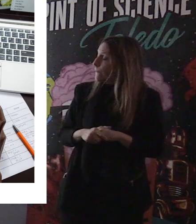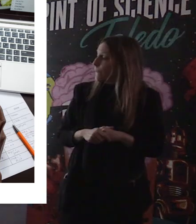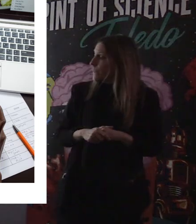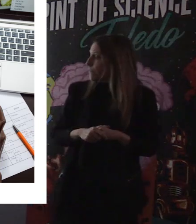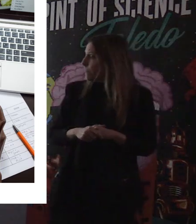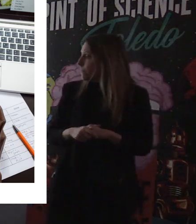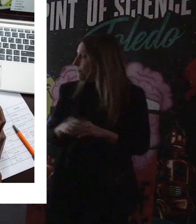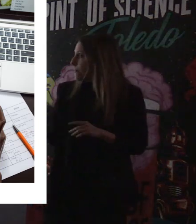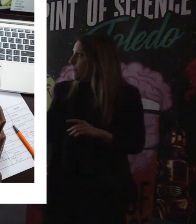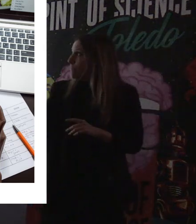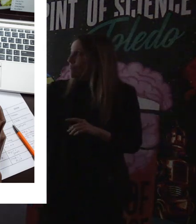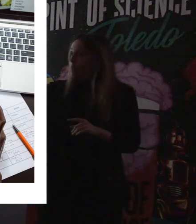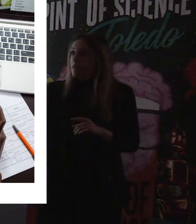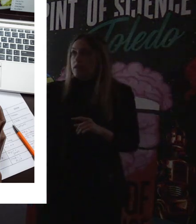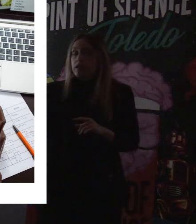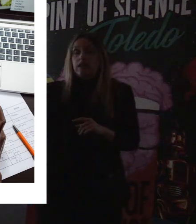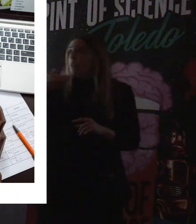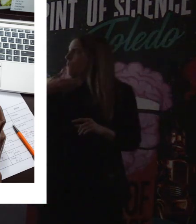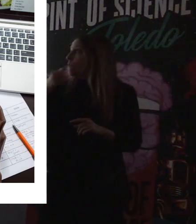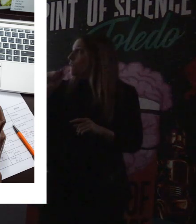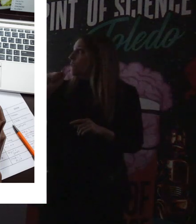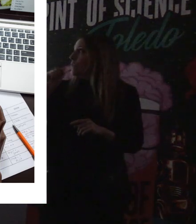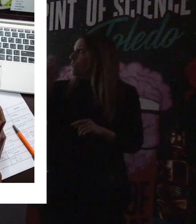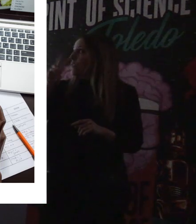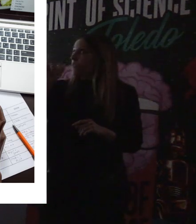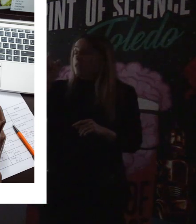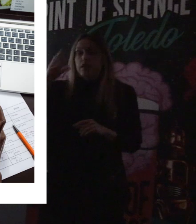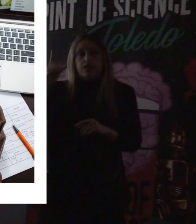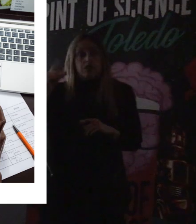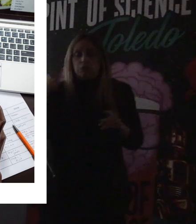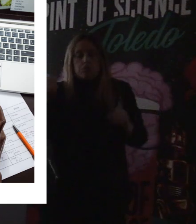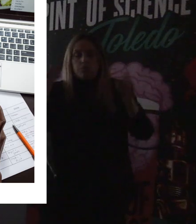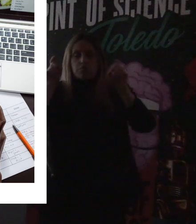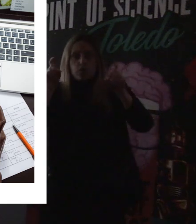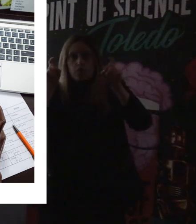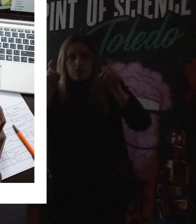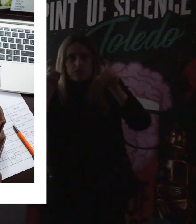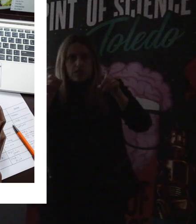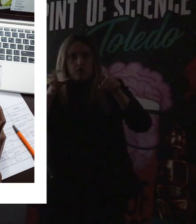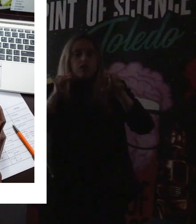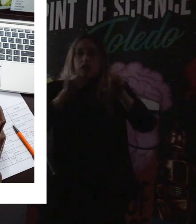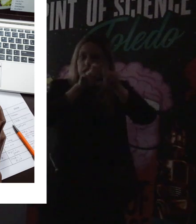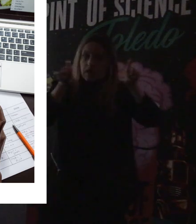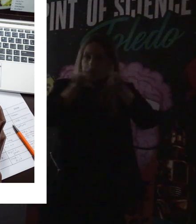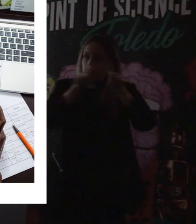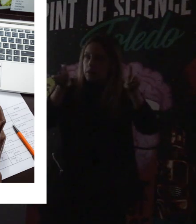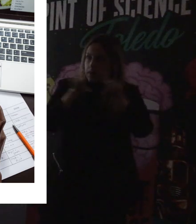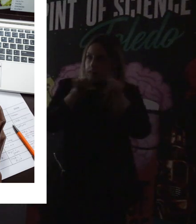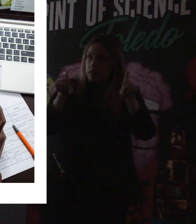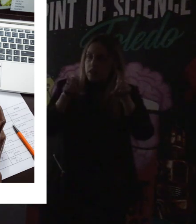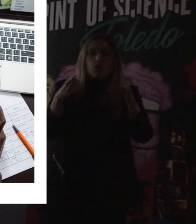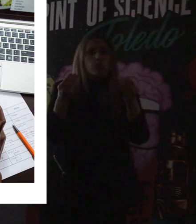envejecimiento. David Sinclair es profesor en Harvard, tiene unas compañías,